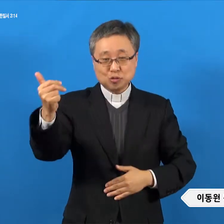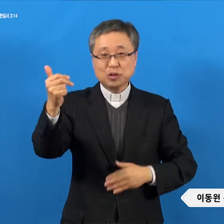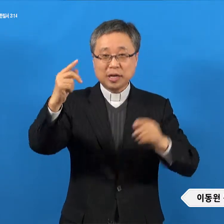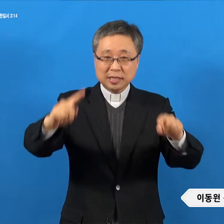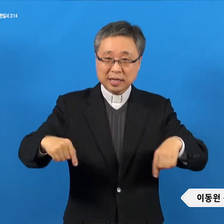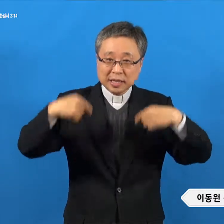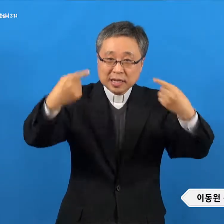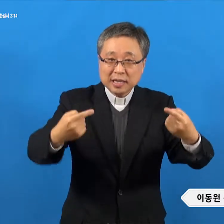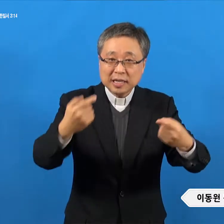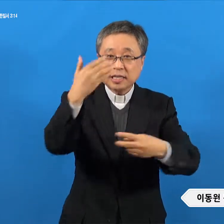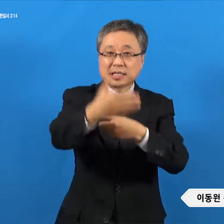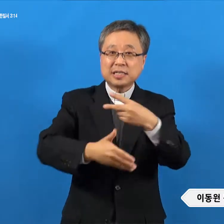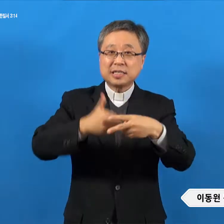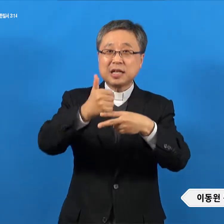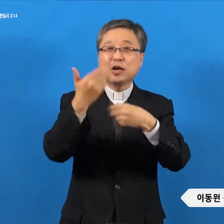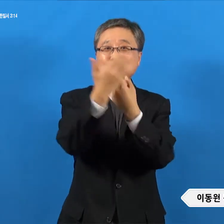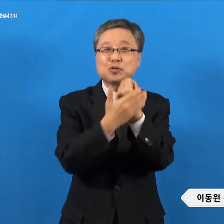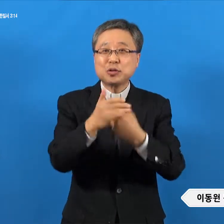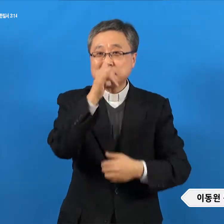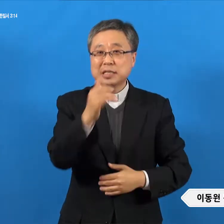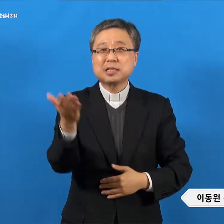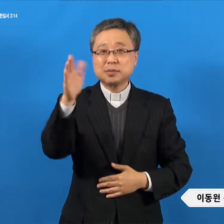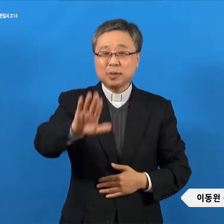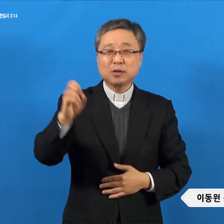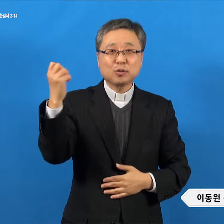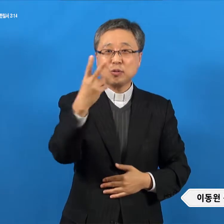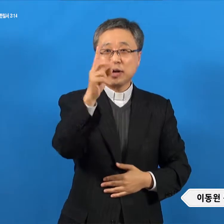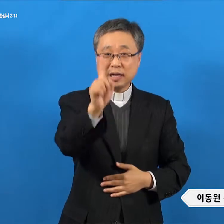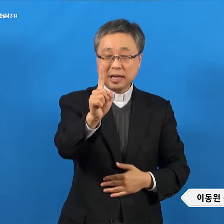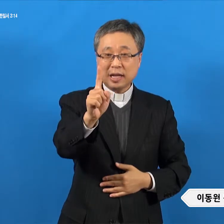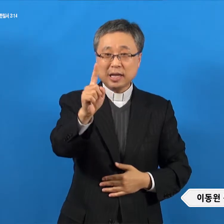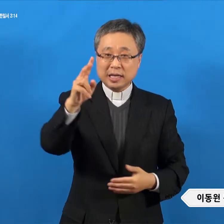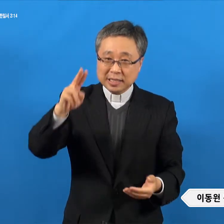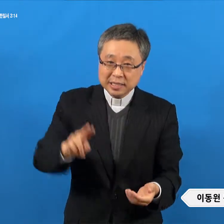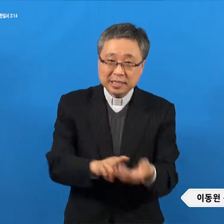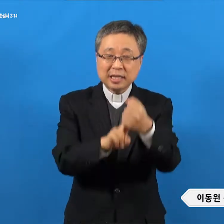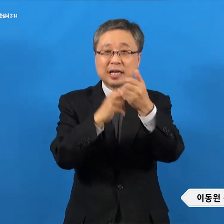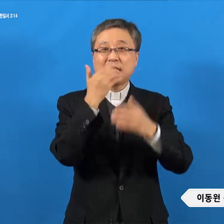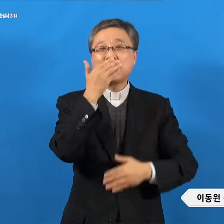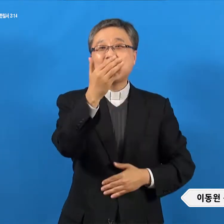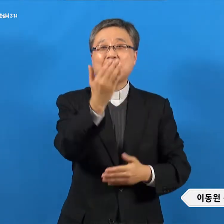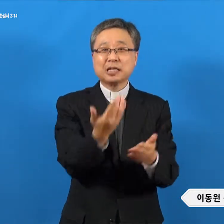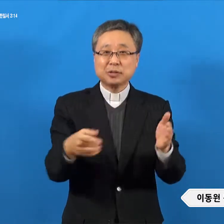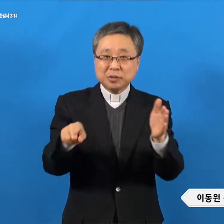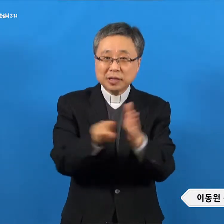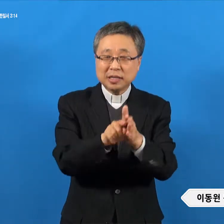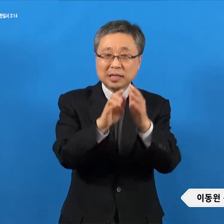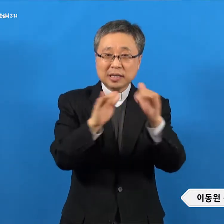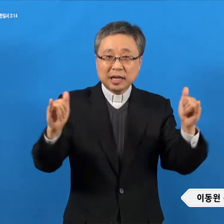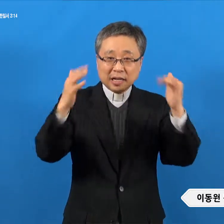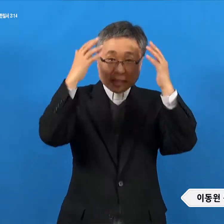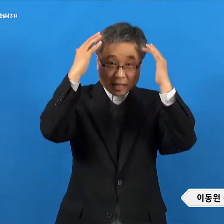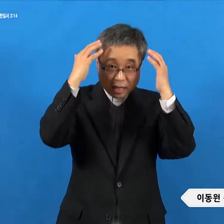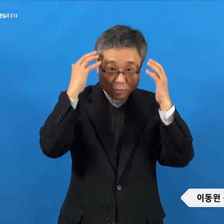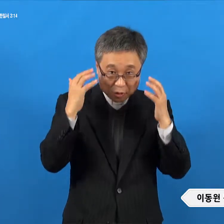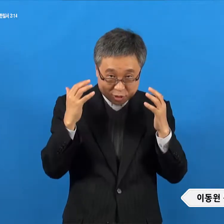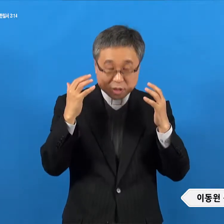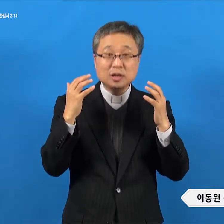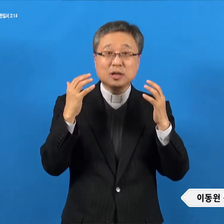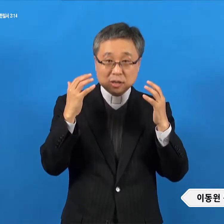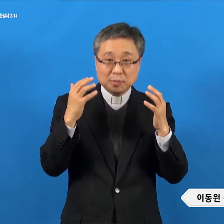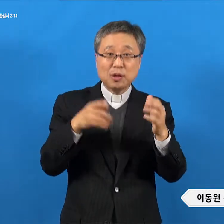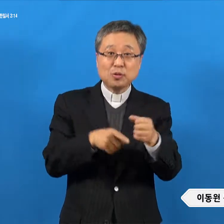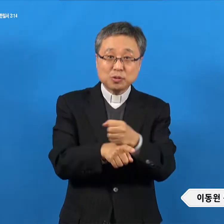신의 은총이 있지만 그러나 또 하나 그런 기적이 가능하기 위한 인간의 땀 흘림의 요소를 결코 배제할